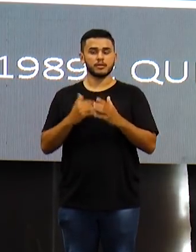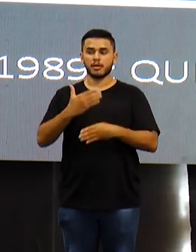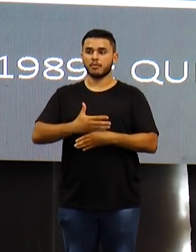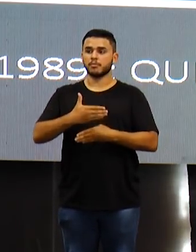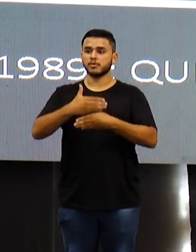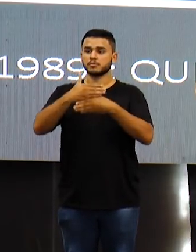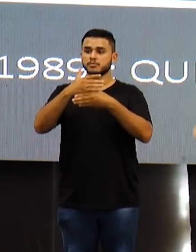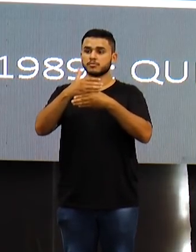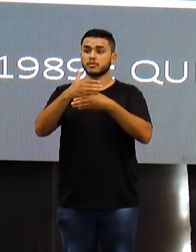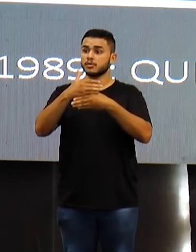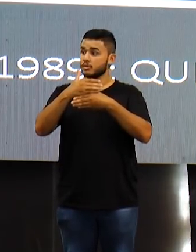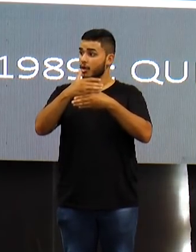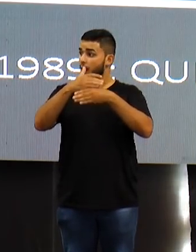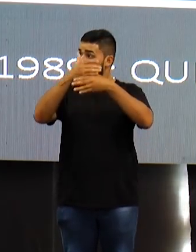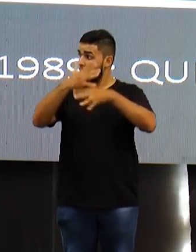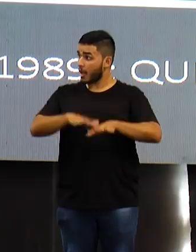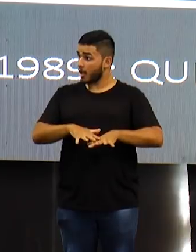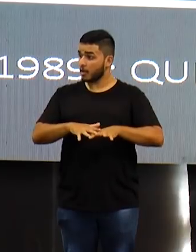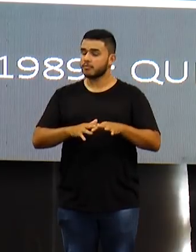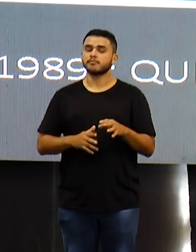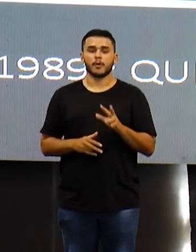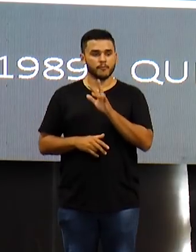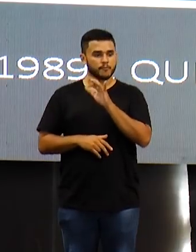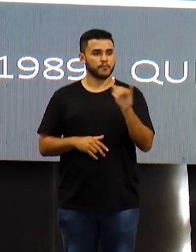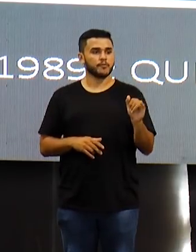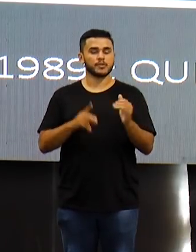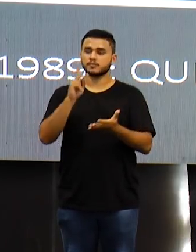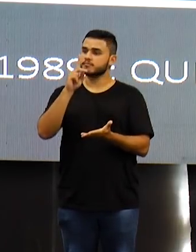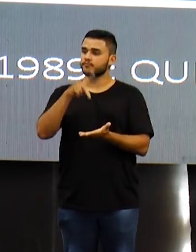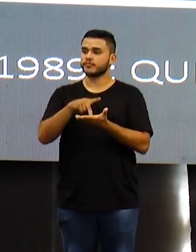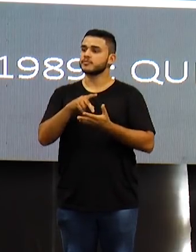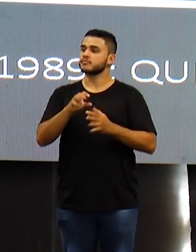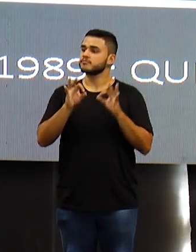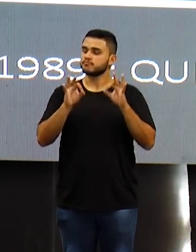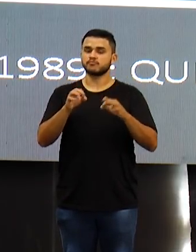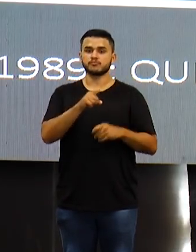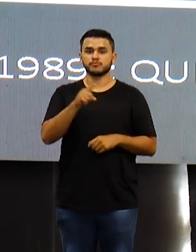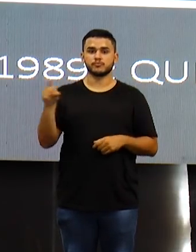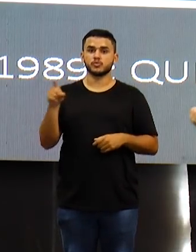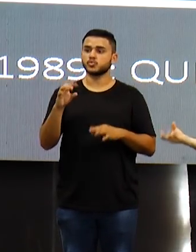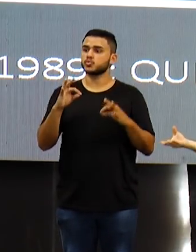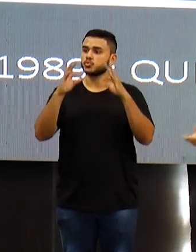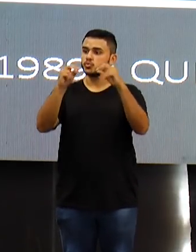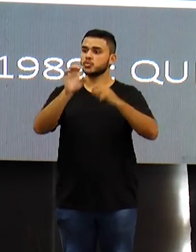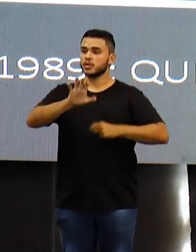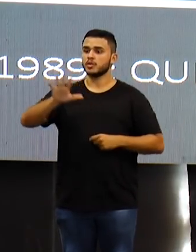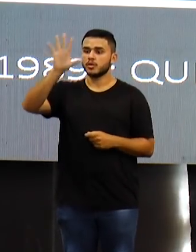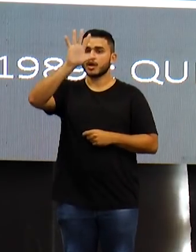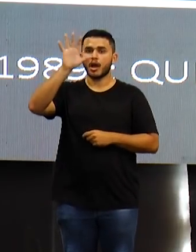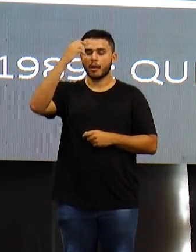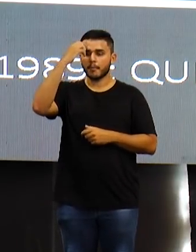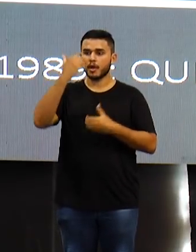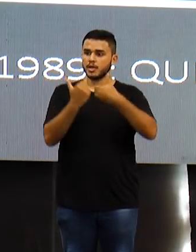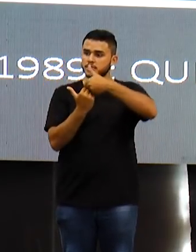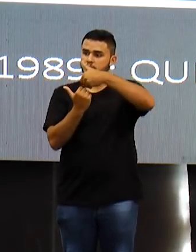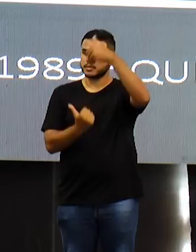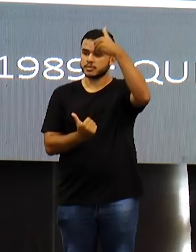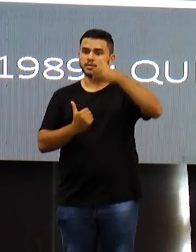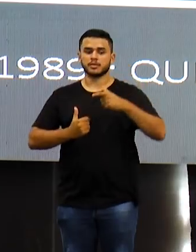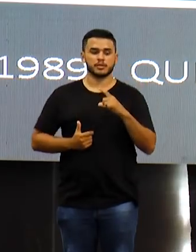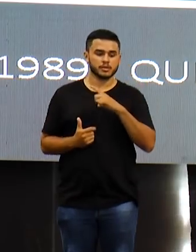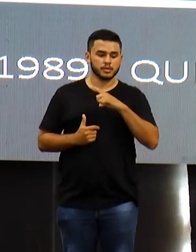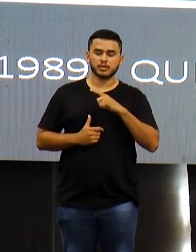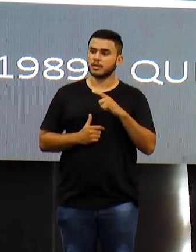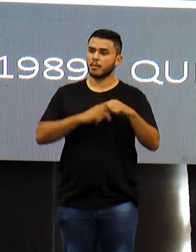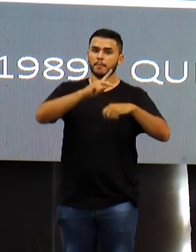do leste europeu, a queda da cortina de ferro. A Polônia vai ter eleições com Lech Walesa ganhando, é